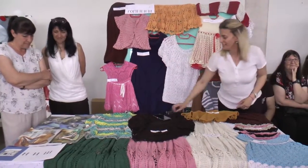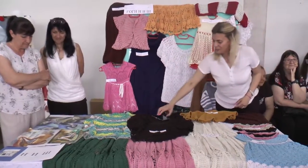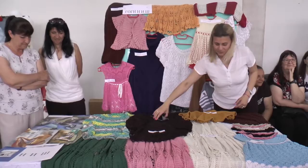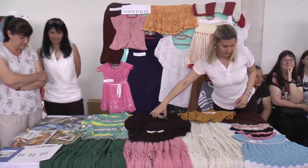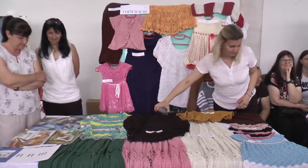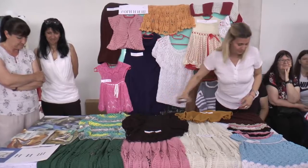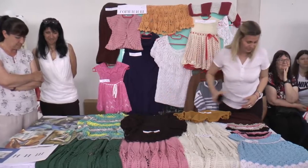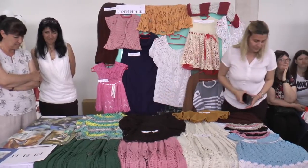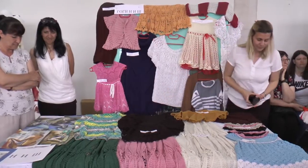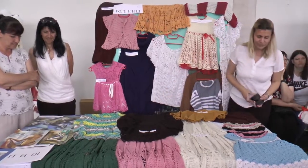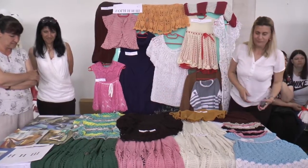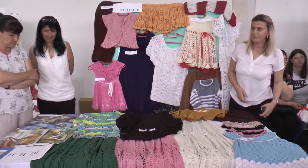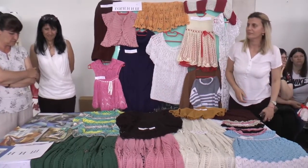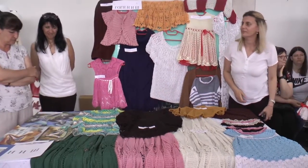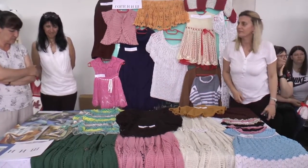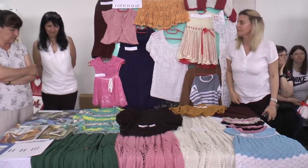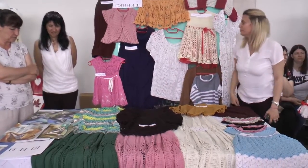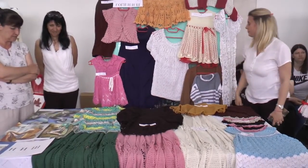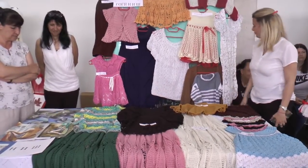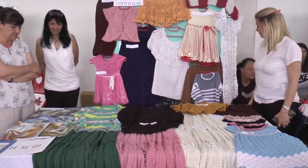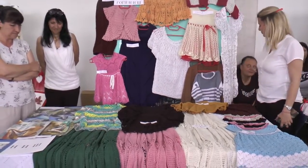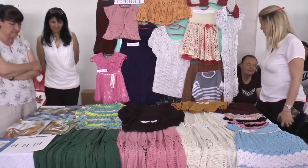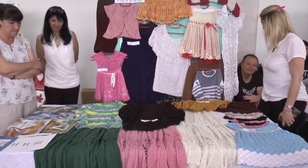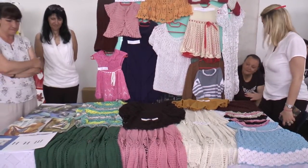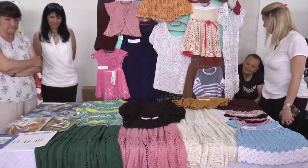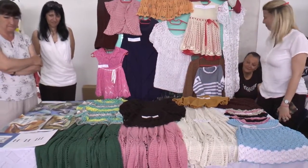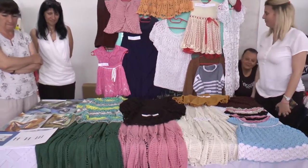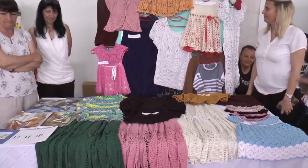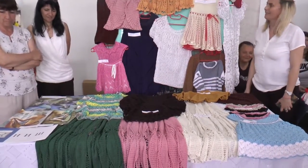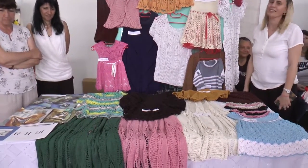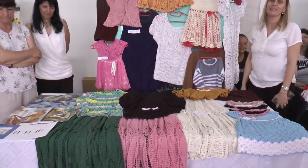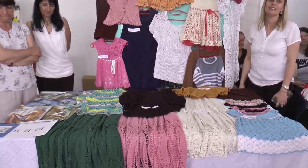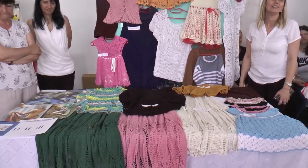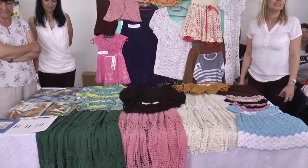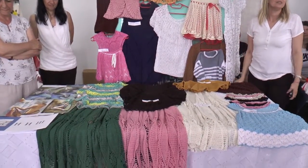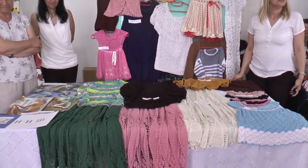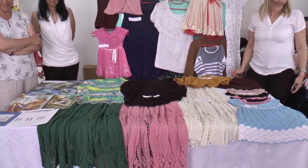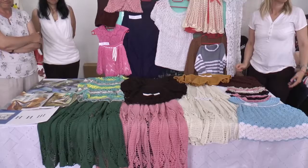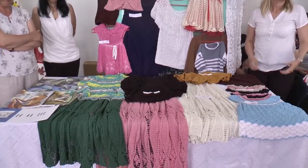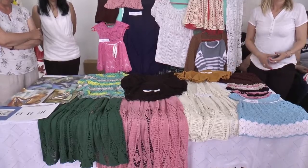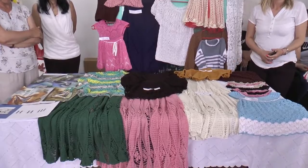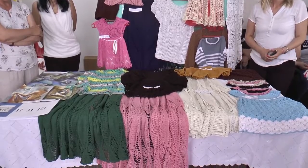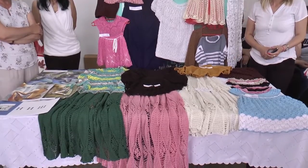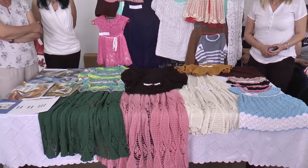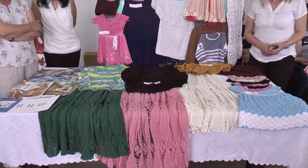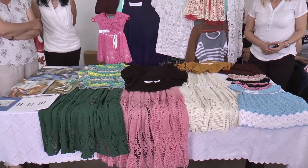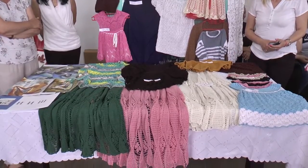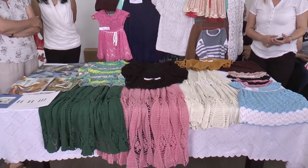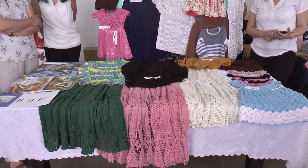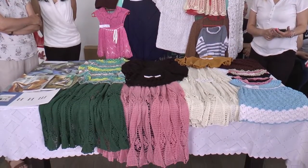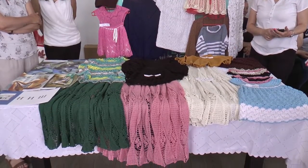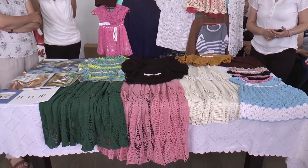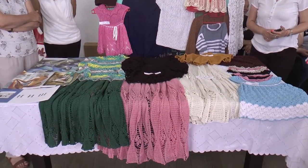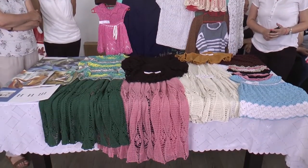ovaj dokaz da je lepo da naš grad vidi šta mi sve radimo. I naravno imali smo veliku podršku